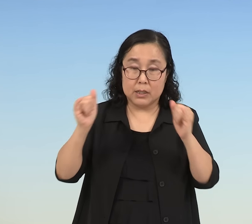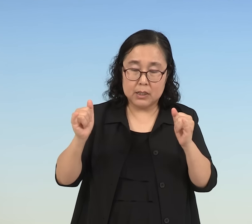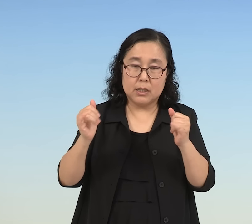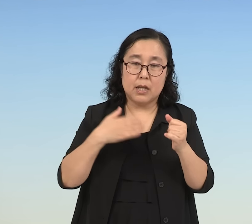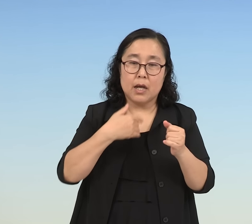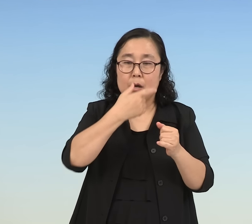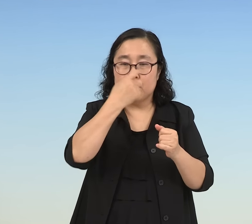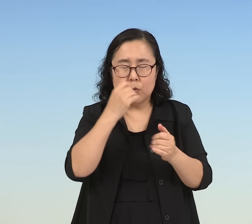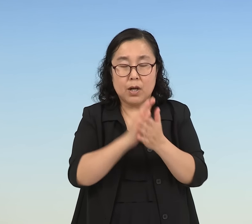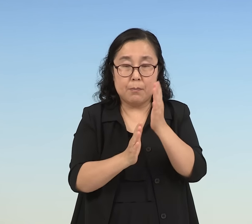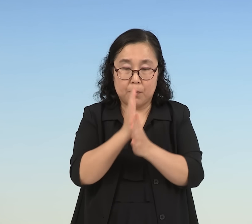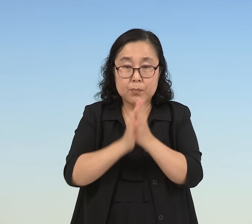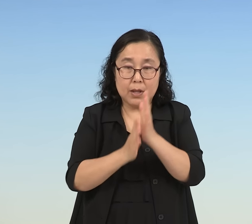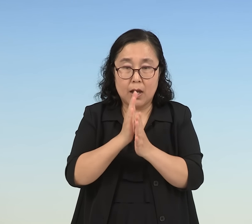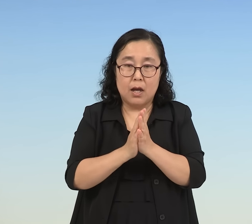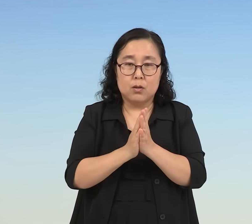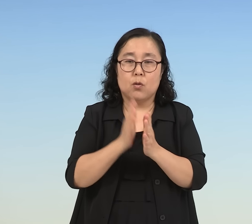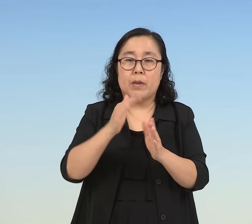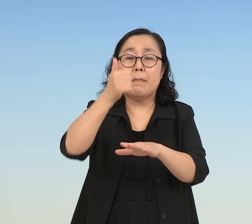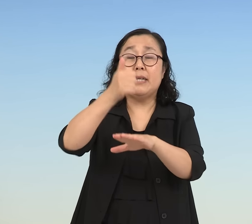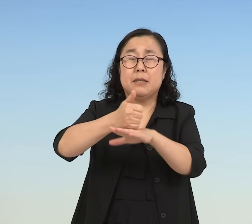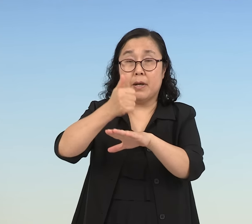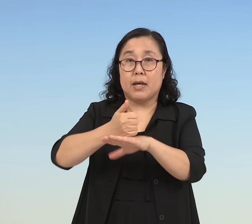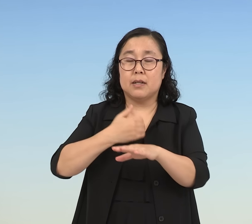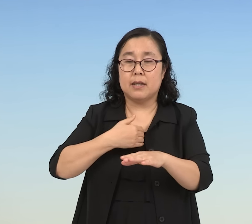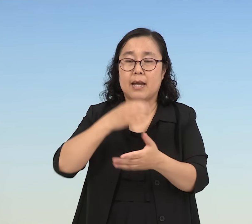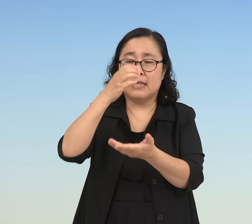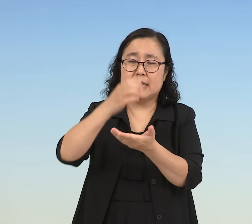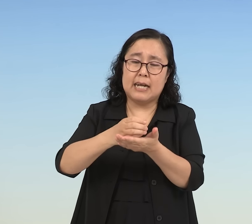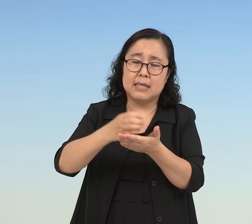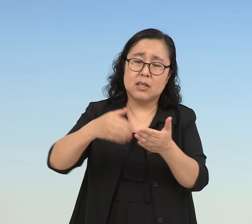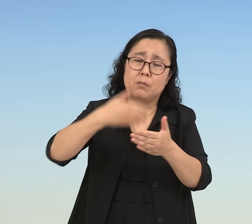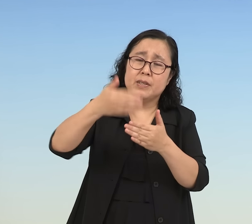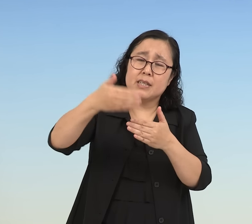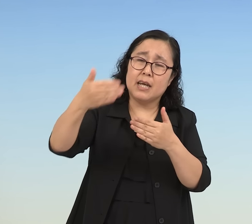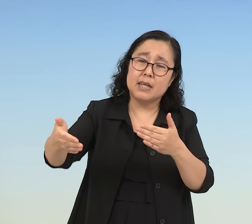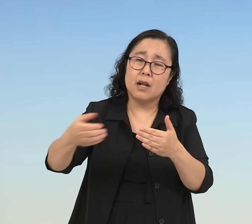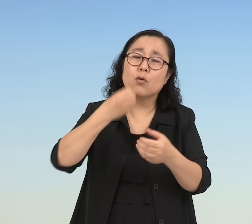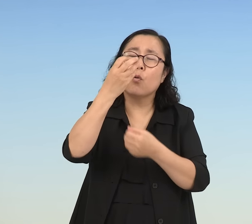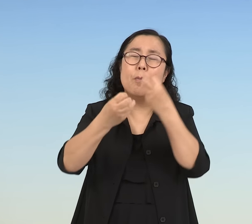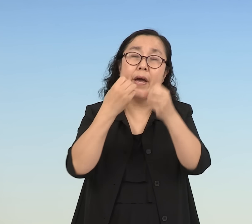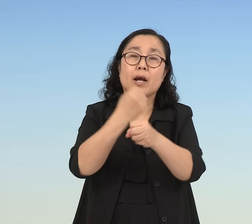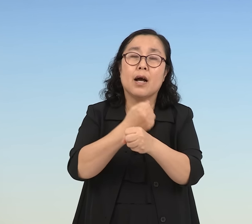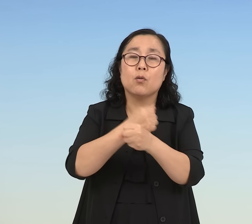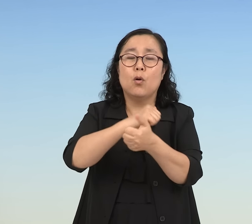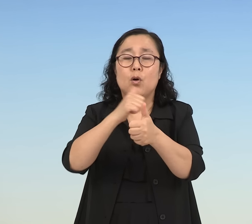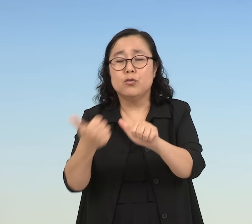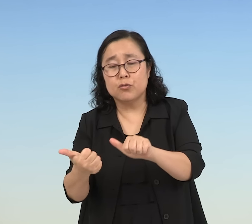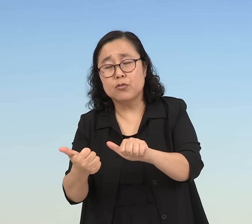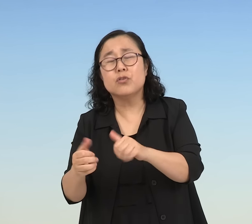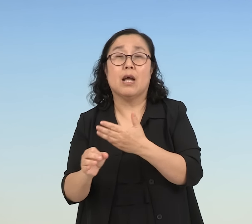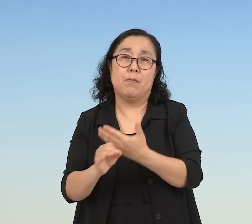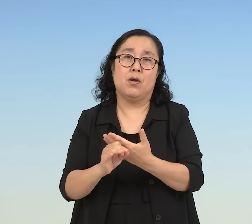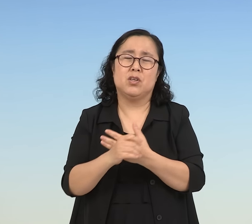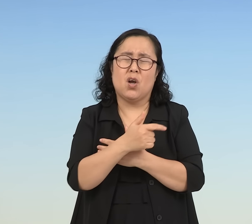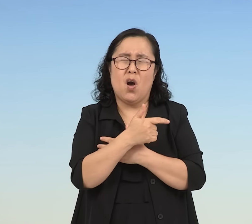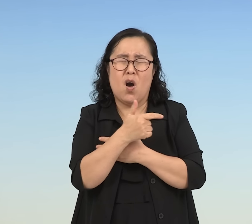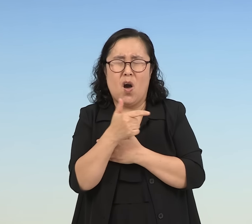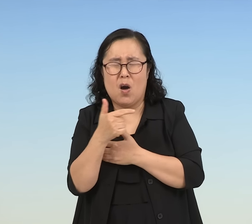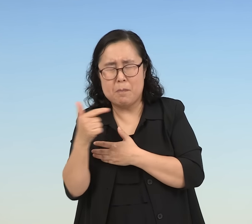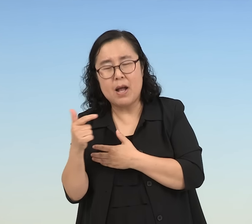없으리로도 시작하고 내 인생 마무리를 내 잔이 넘치나이다 그렇게 하고 죽을 수 있다면 이보다 행복한